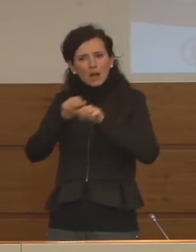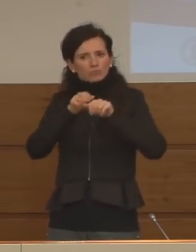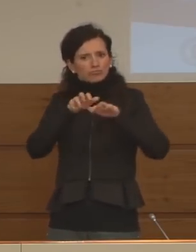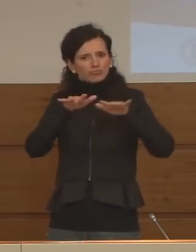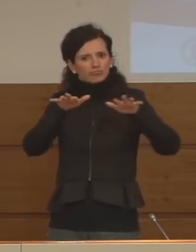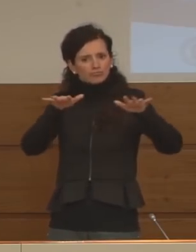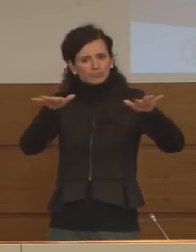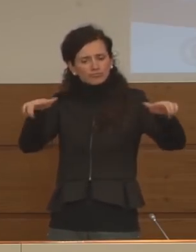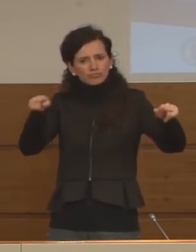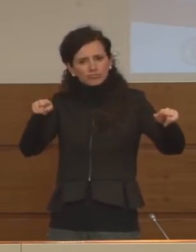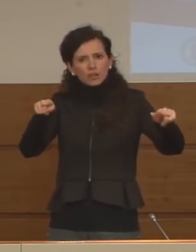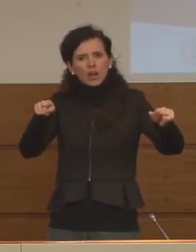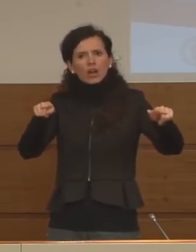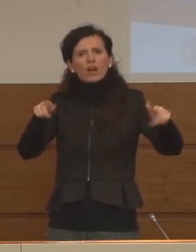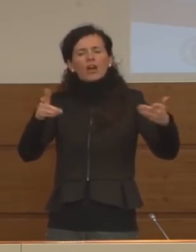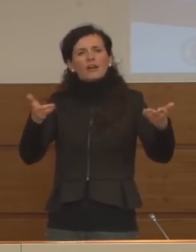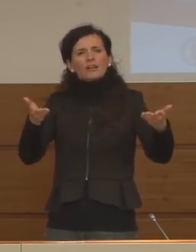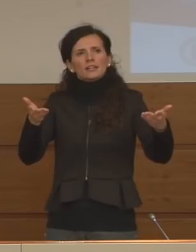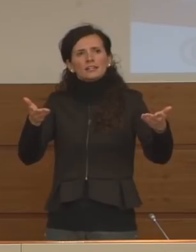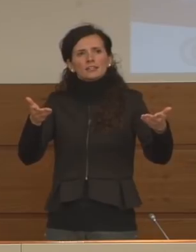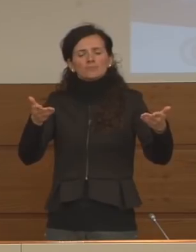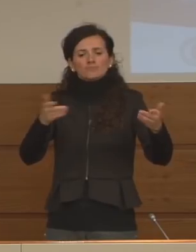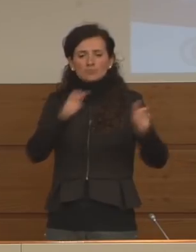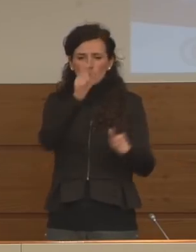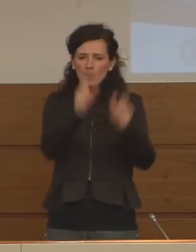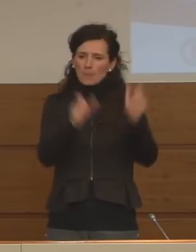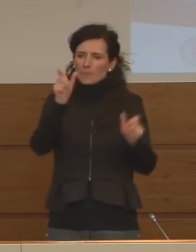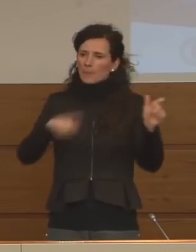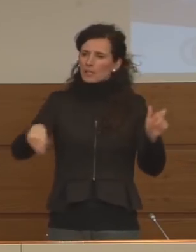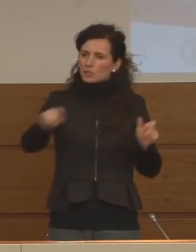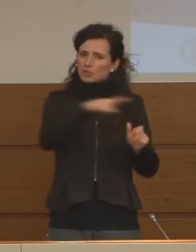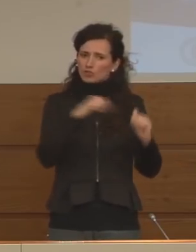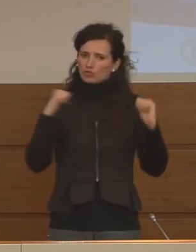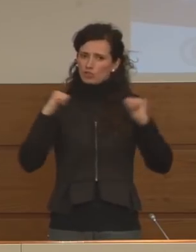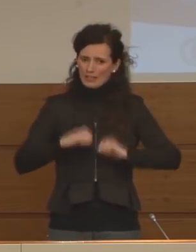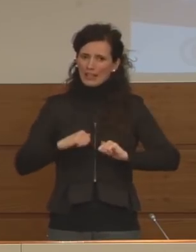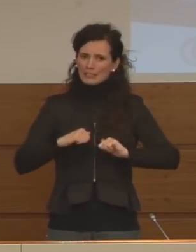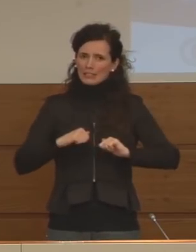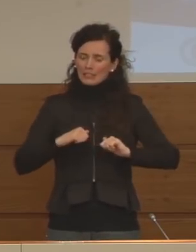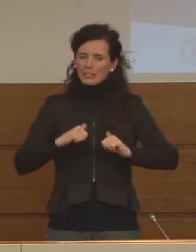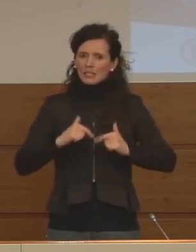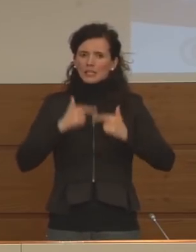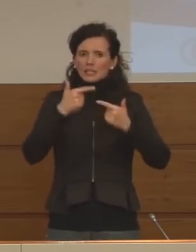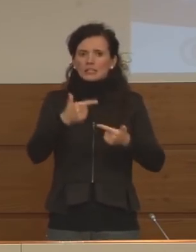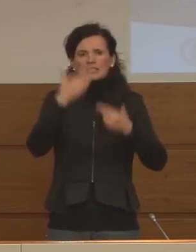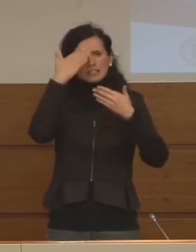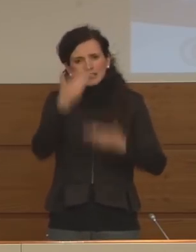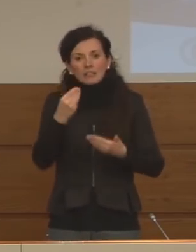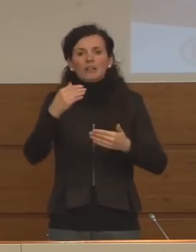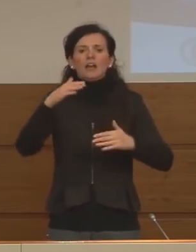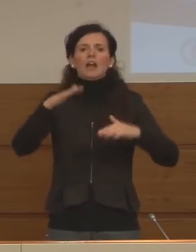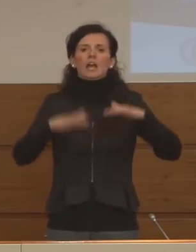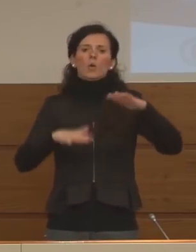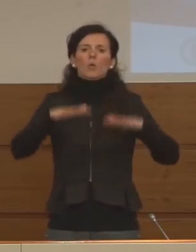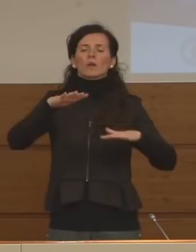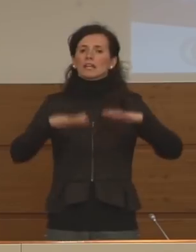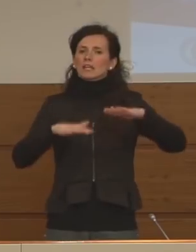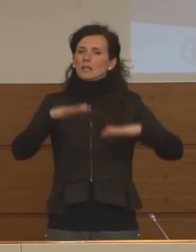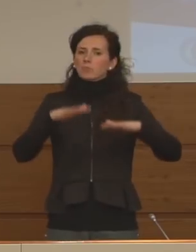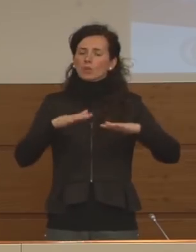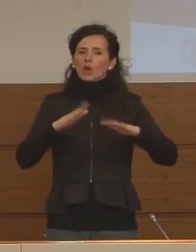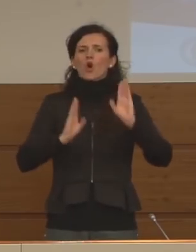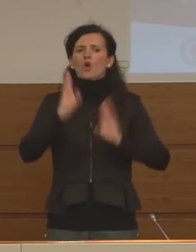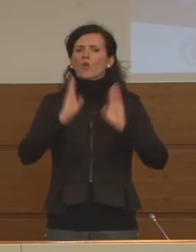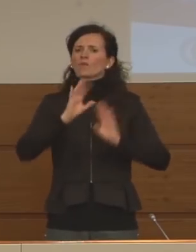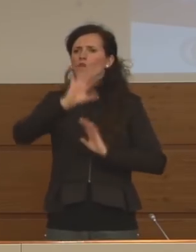equilibrio e all'esistenza dei cittadini di molti altri luoghi del mondo ho detto